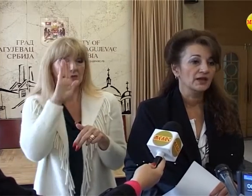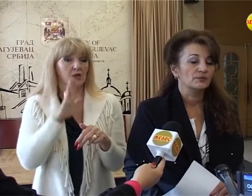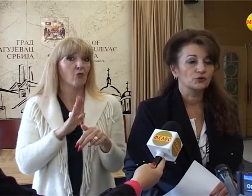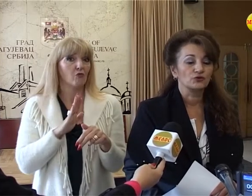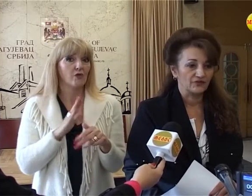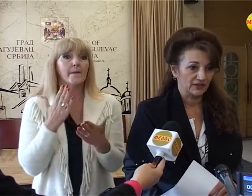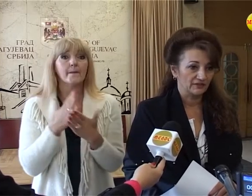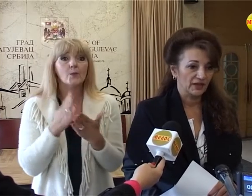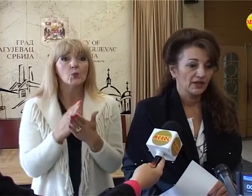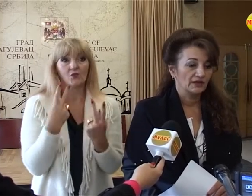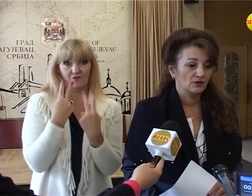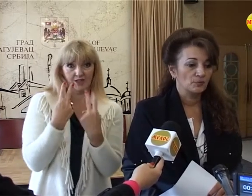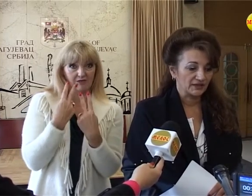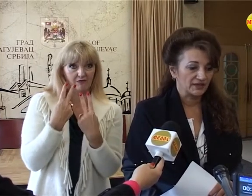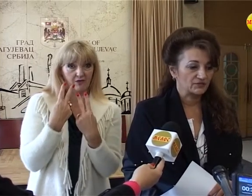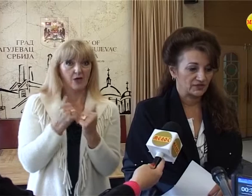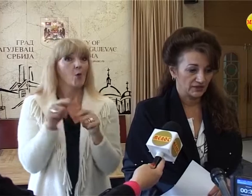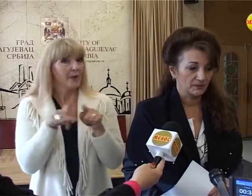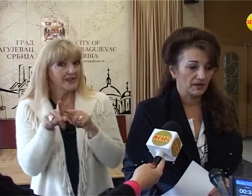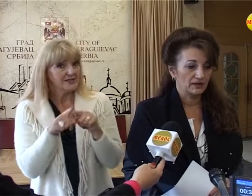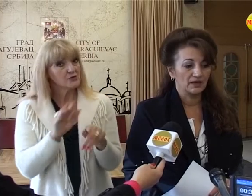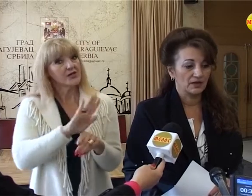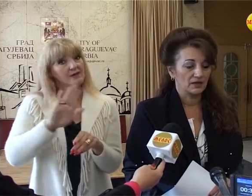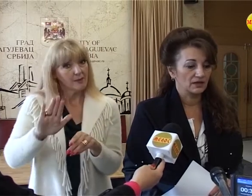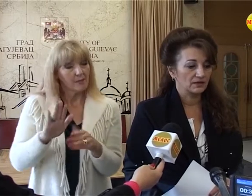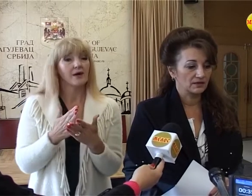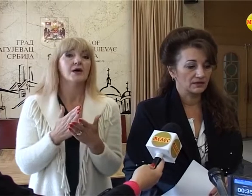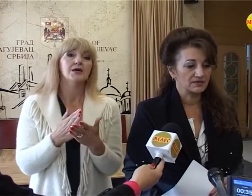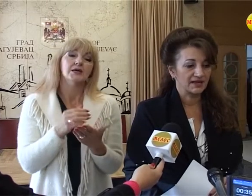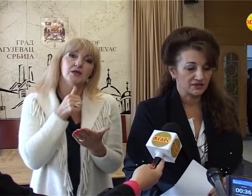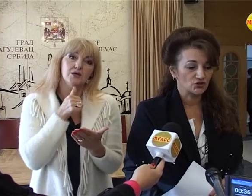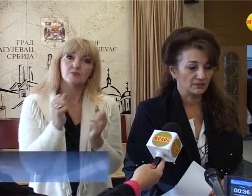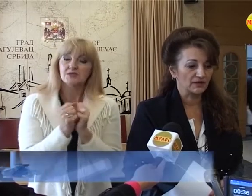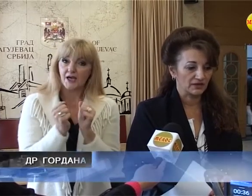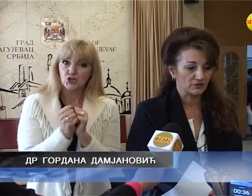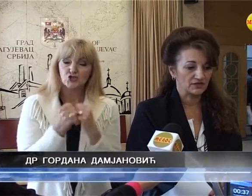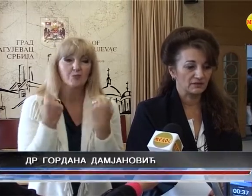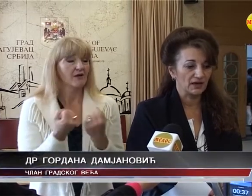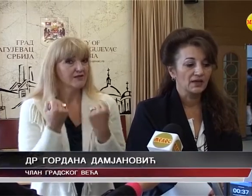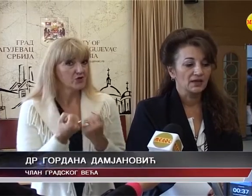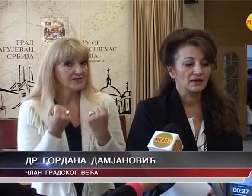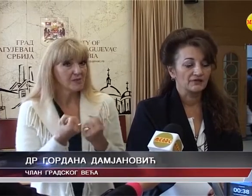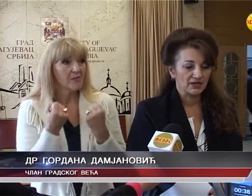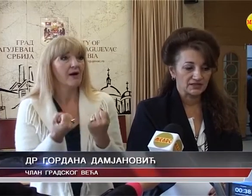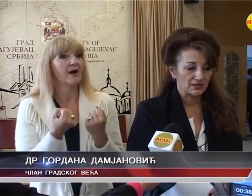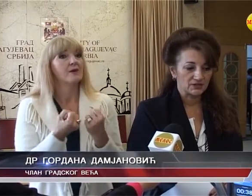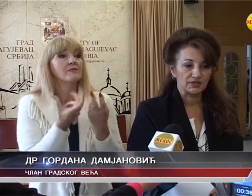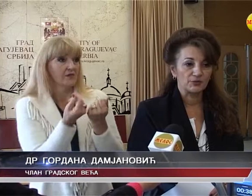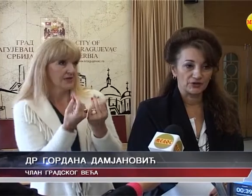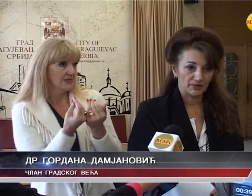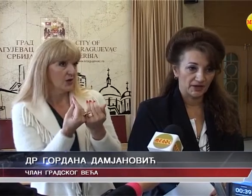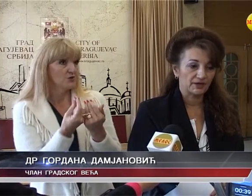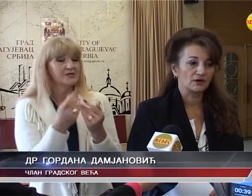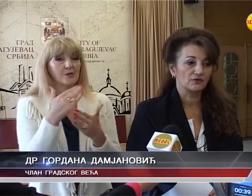nagluvi budu vidljivi. U partnerstvu sa njima i zajedničkim aktivnostima finansiraju